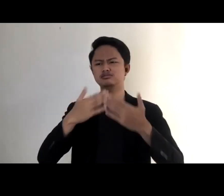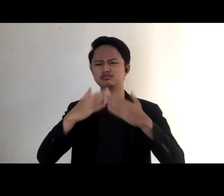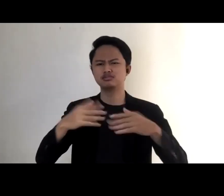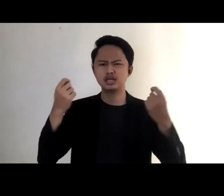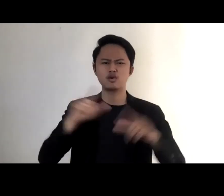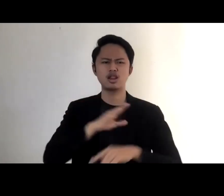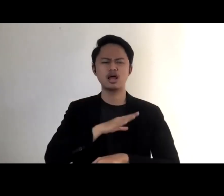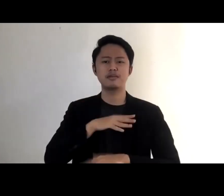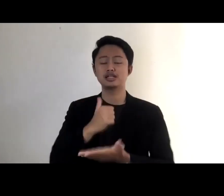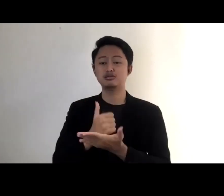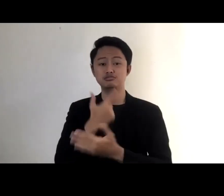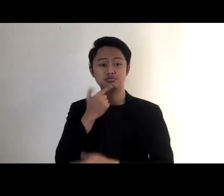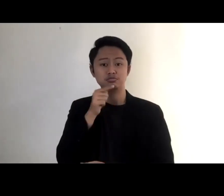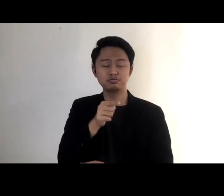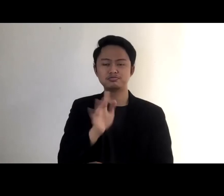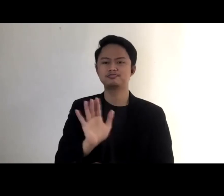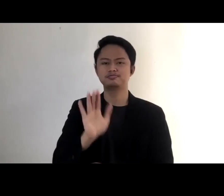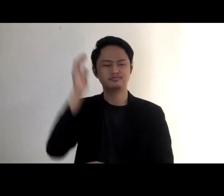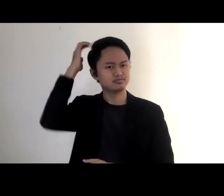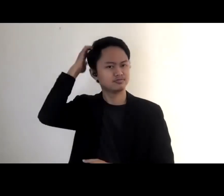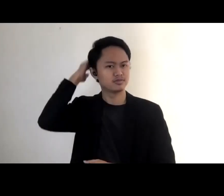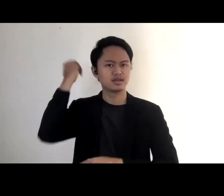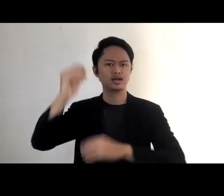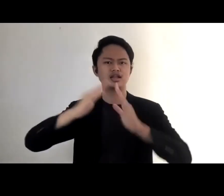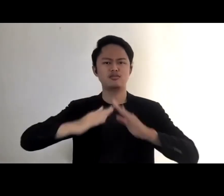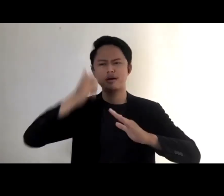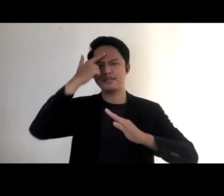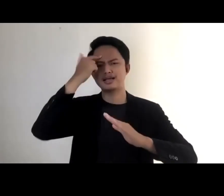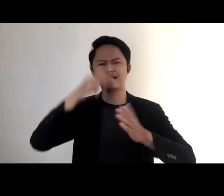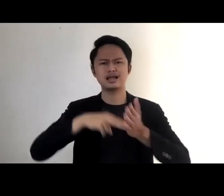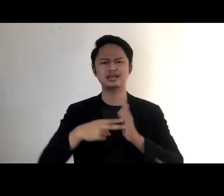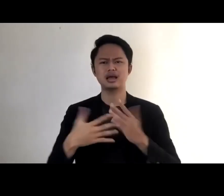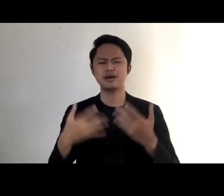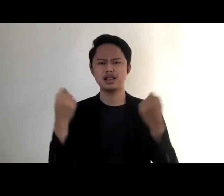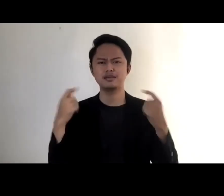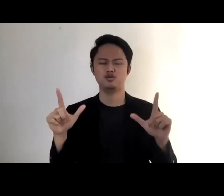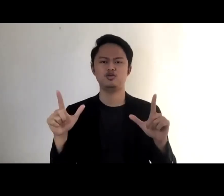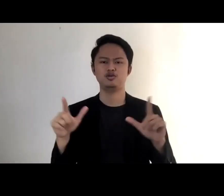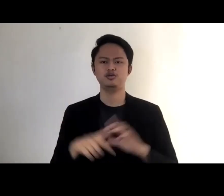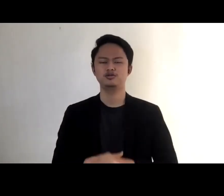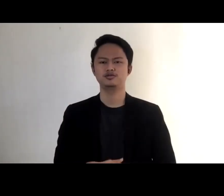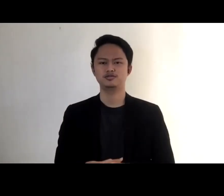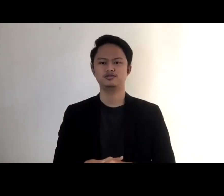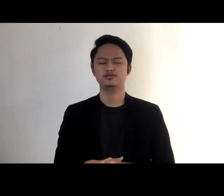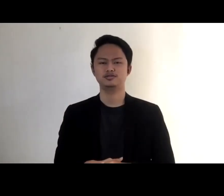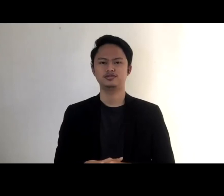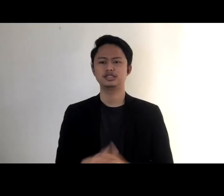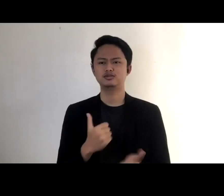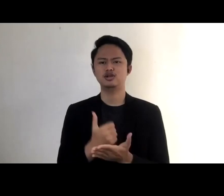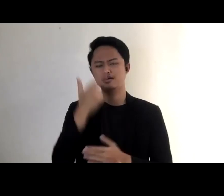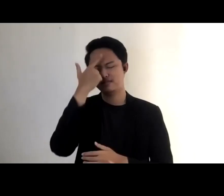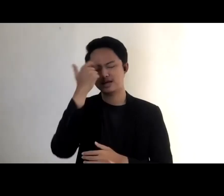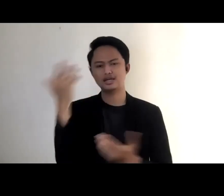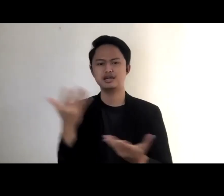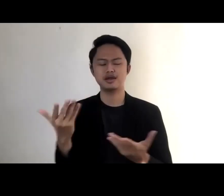Sebetulnya bukan seperti itu. Belajar dari rumah itu bukan libur, karena pada esensinya belajar bisa di mana saja. Bisa di